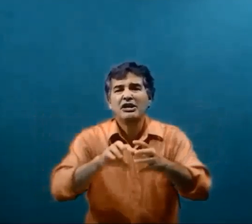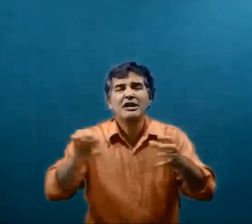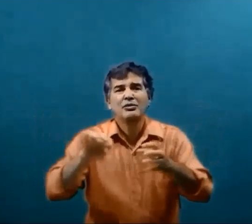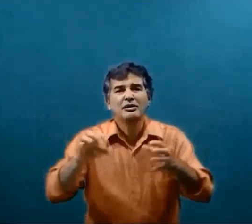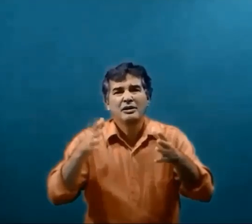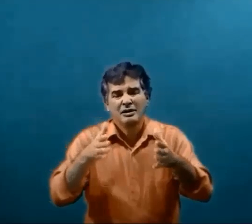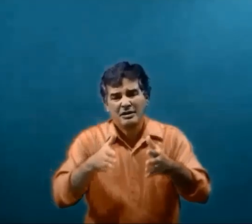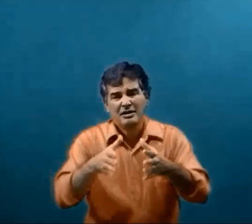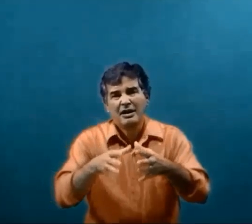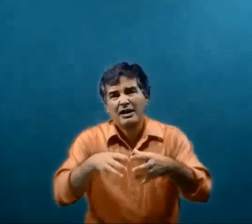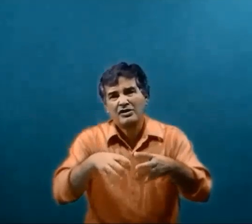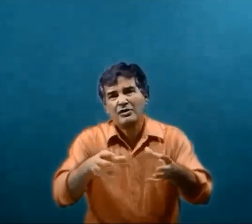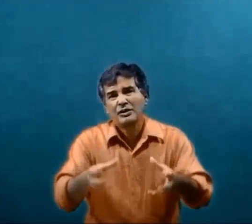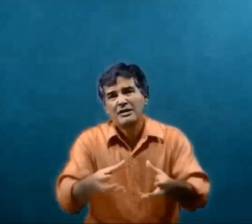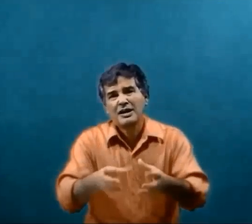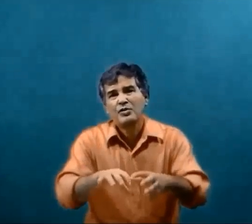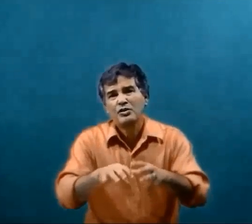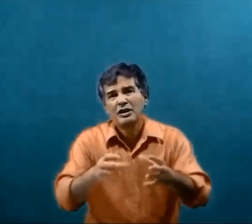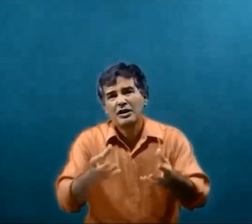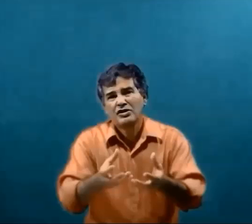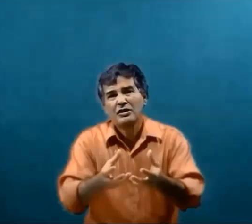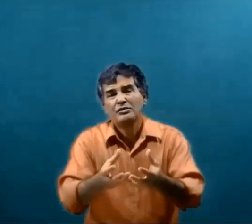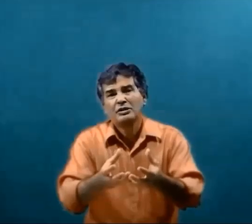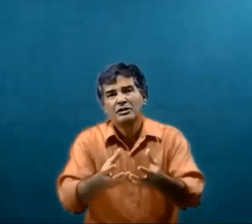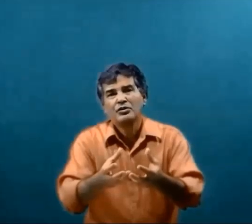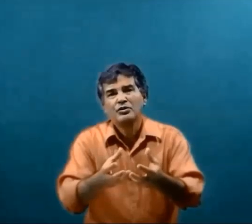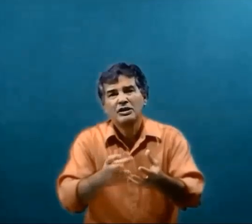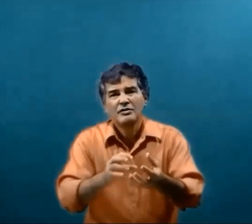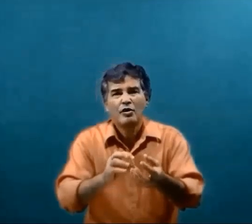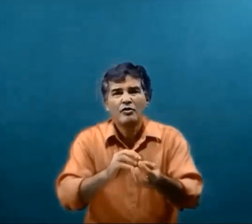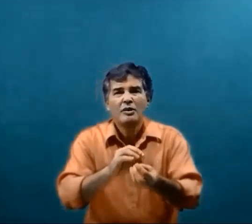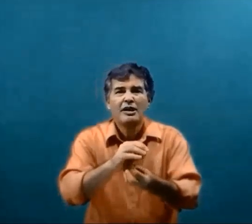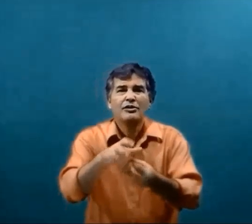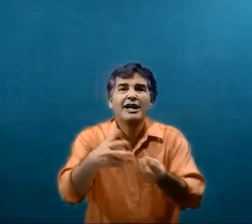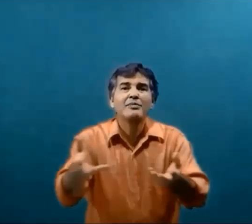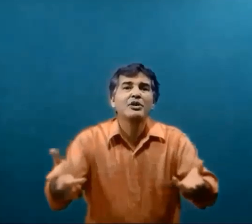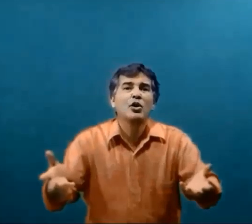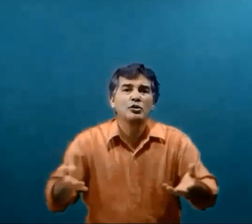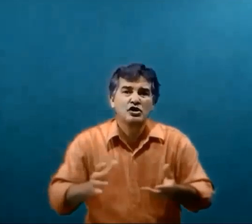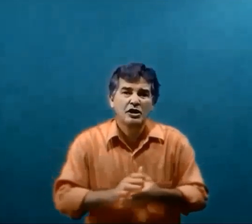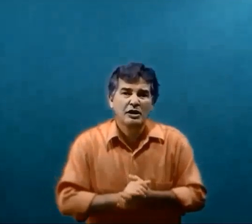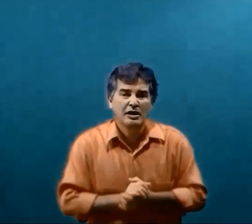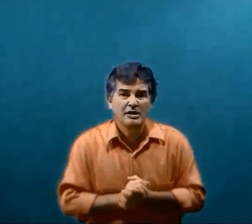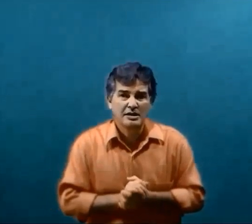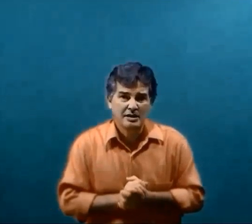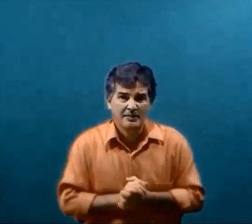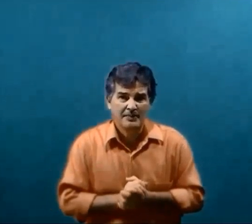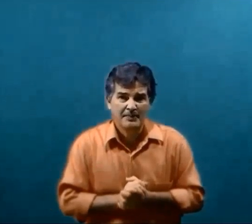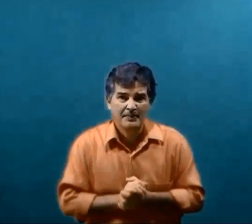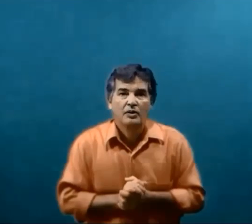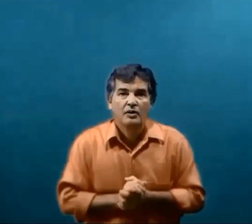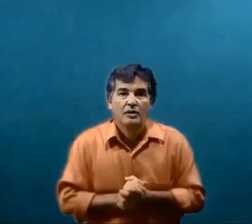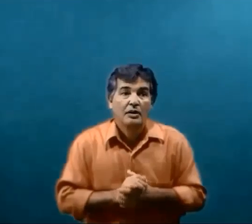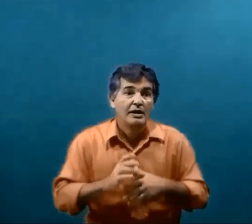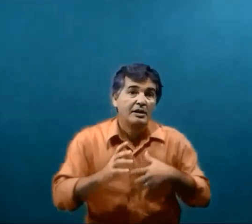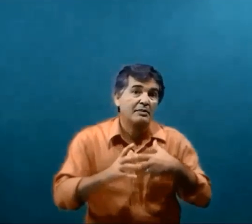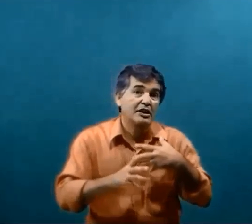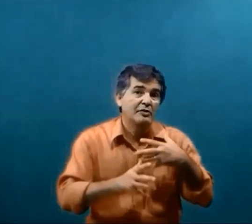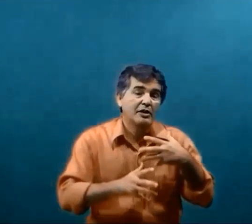tiram da questão da saúde, a questão do desenvolvimento, da embriologia em si. Nesta